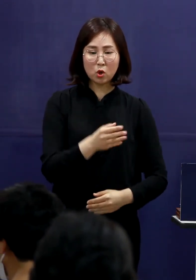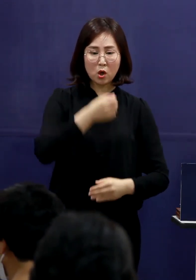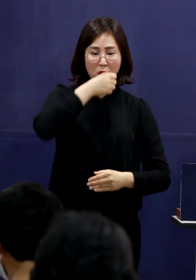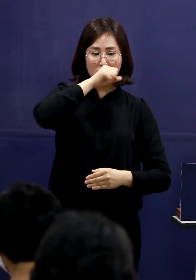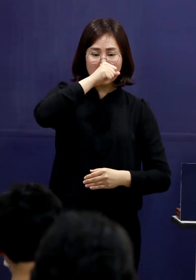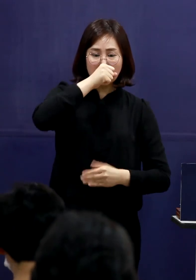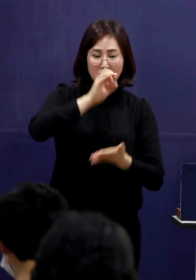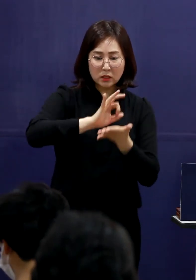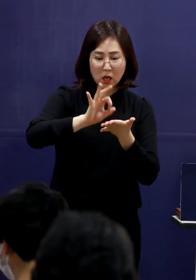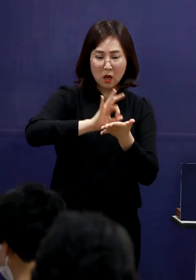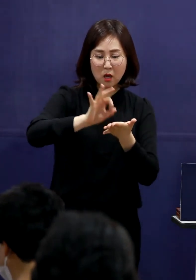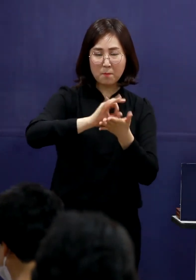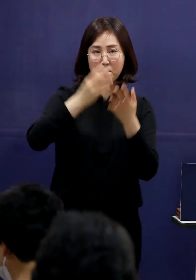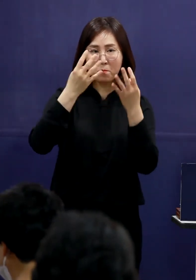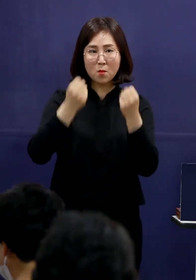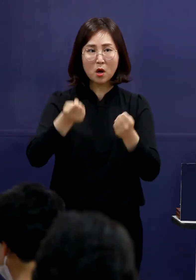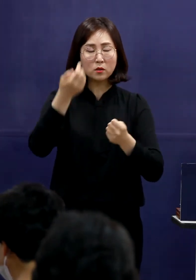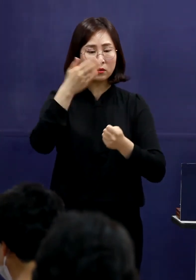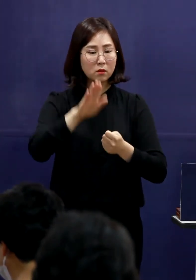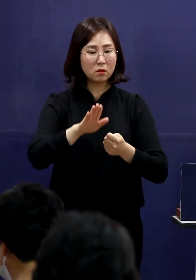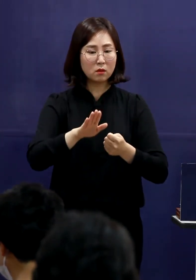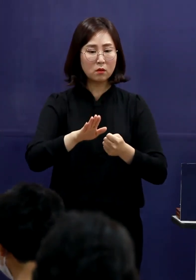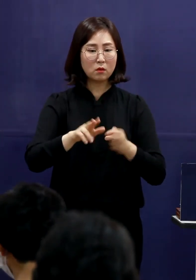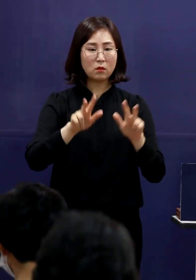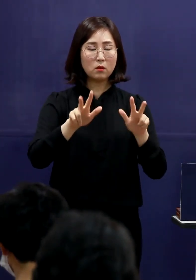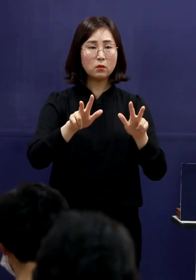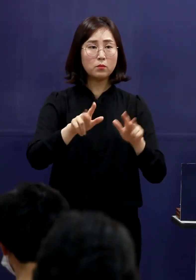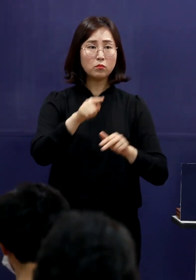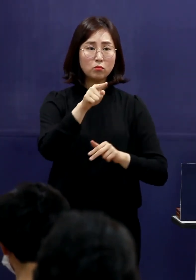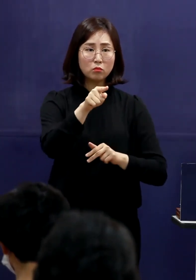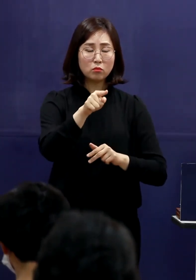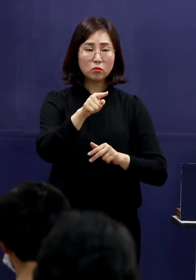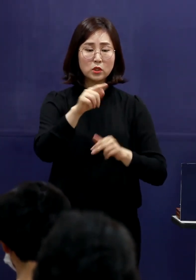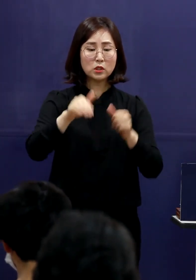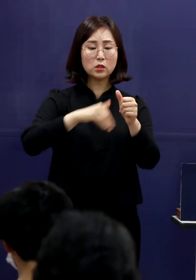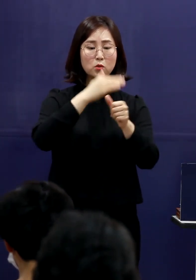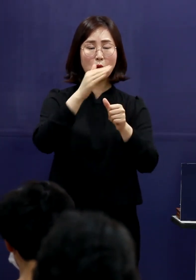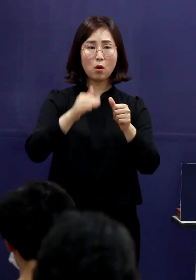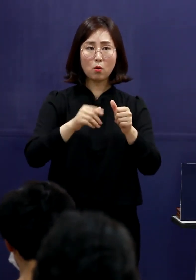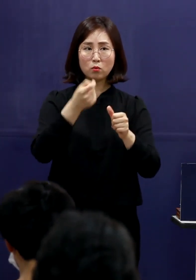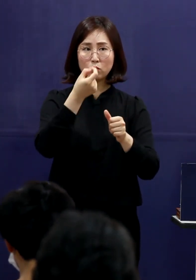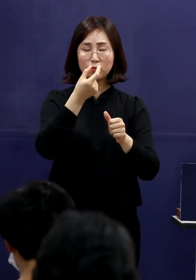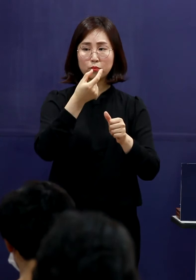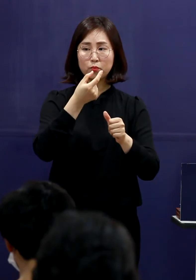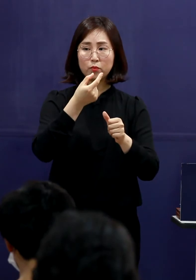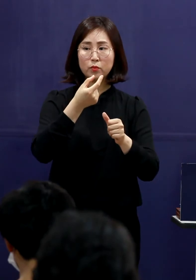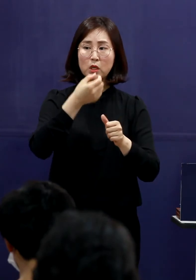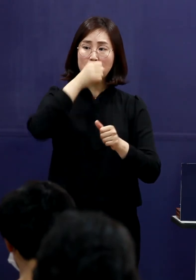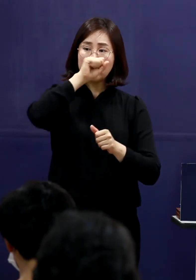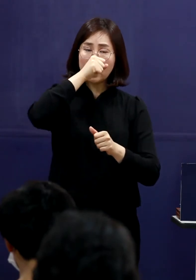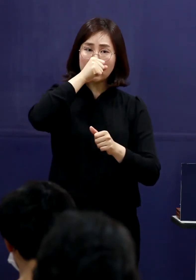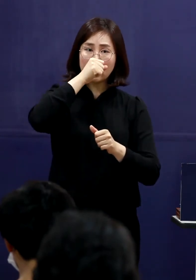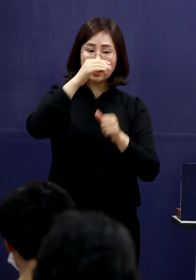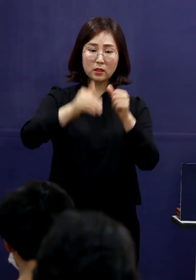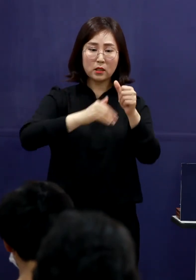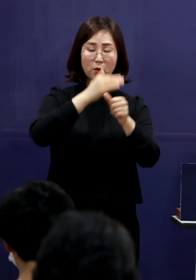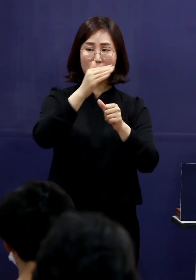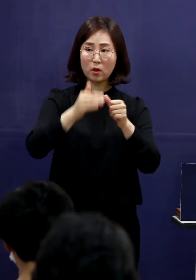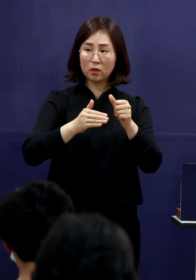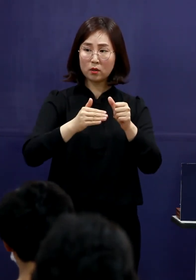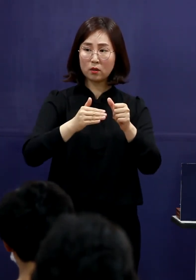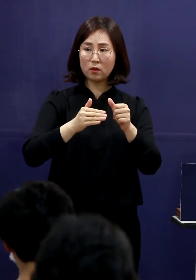이제 지속성 없이 끝나는 것이 아니냐는 그런 우려가 있는데요. 또 시 재정 상황 봤을 때 시립 매칭 사업의